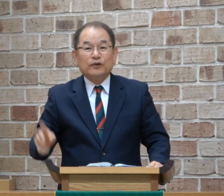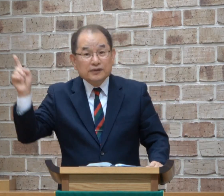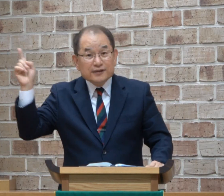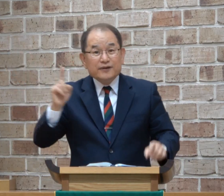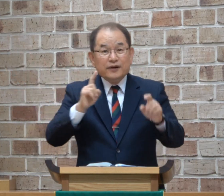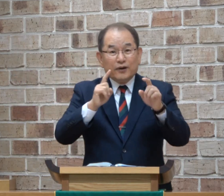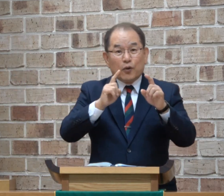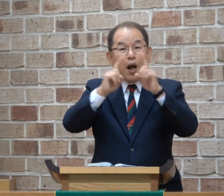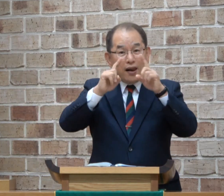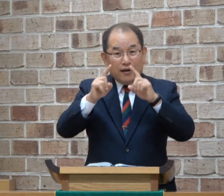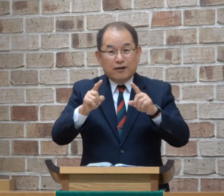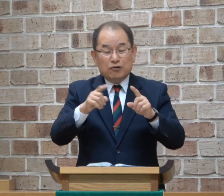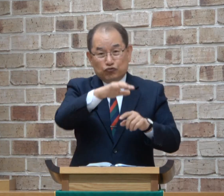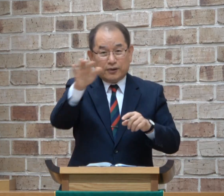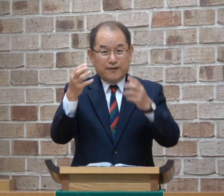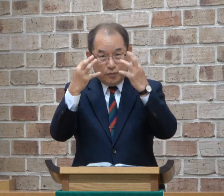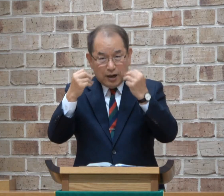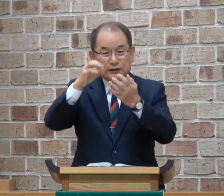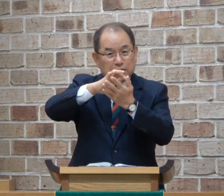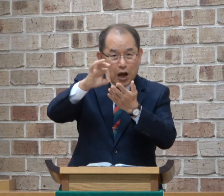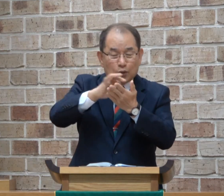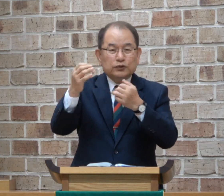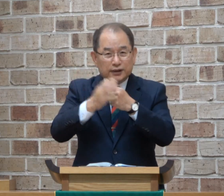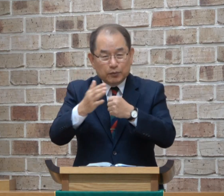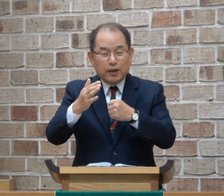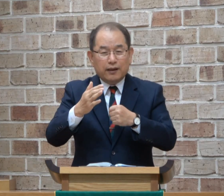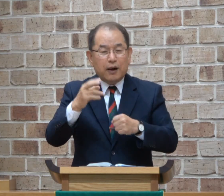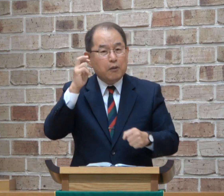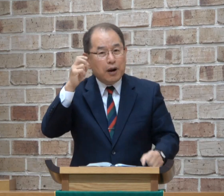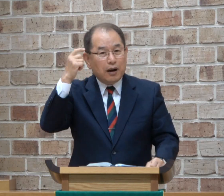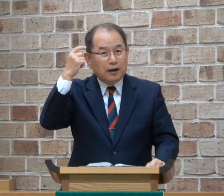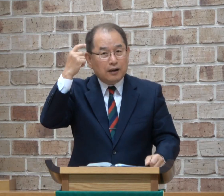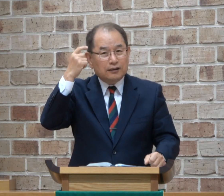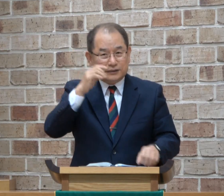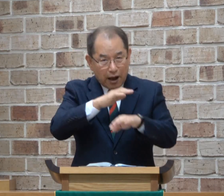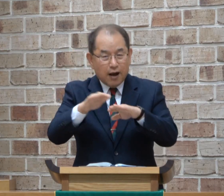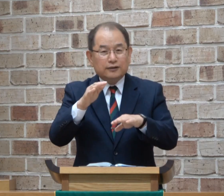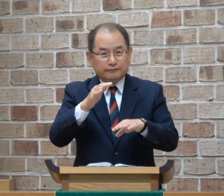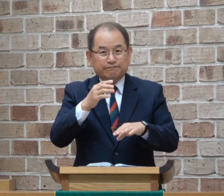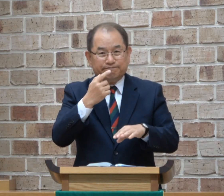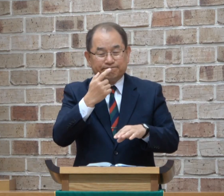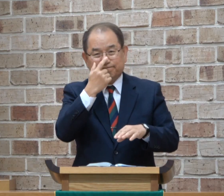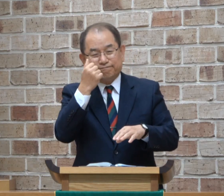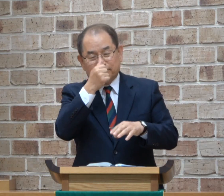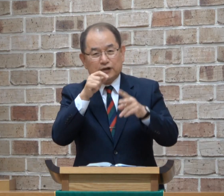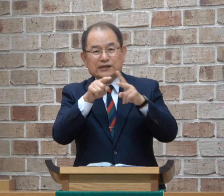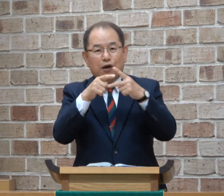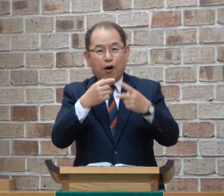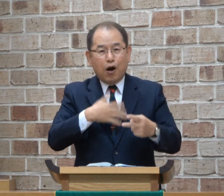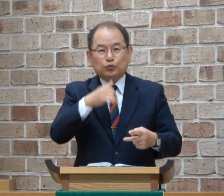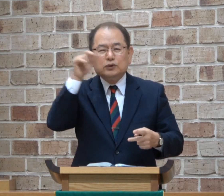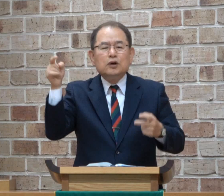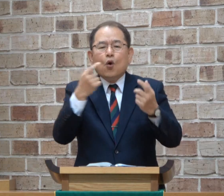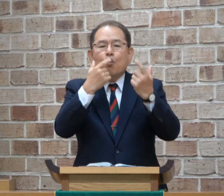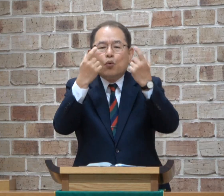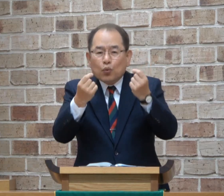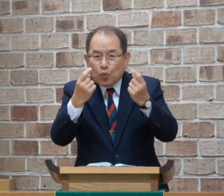우리가 이런 단어를 많이 사용하고 있기 때문에 잘 알고 있는 것처럼 생명이